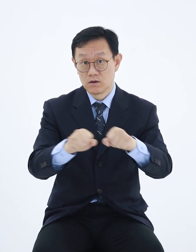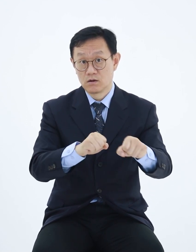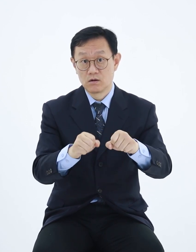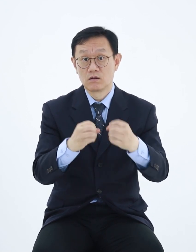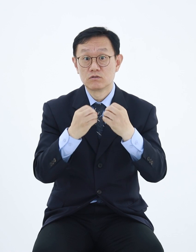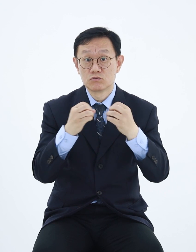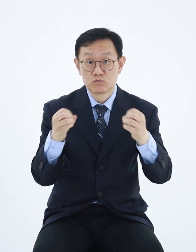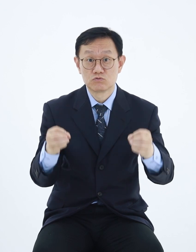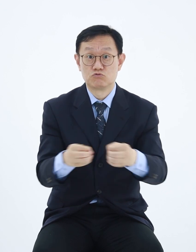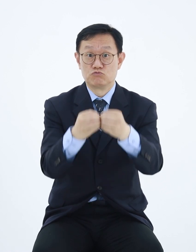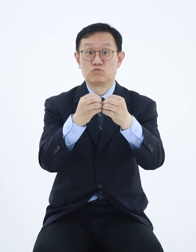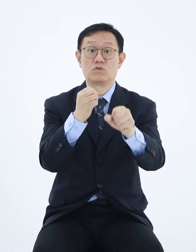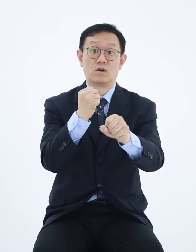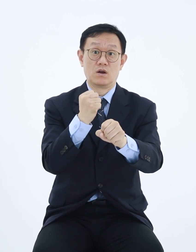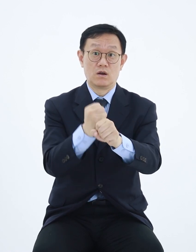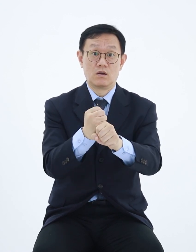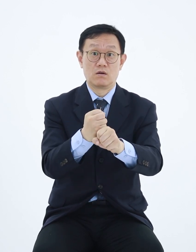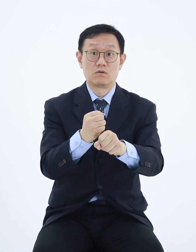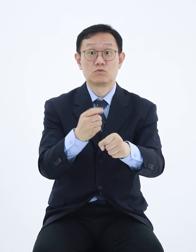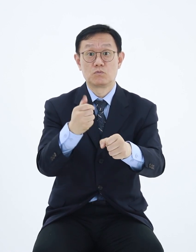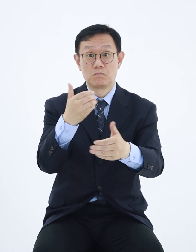피하고 효율성을 증가시킬 수 있습니다.